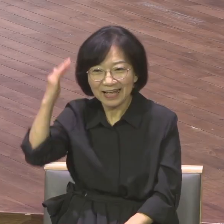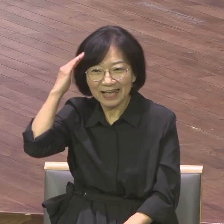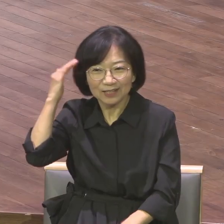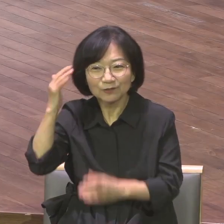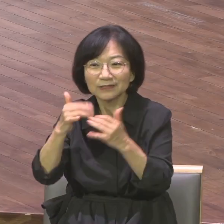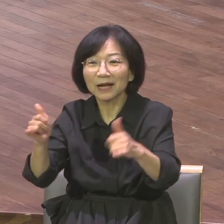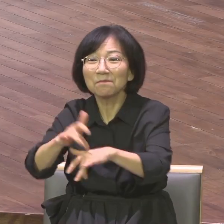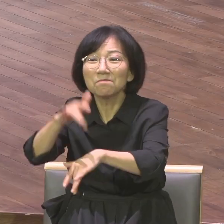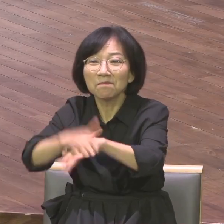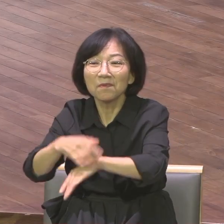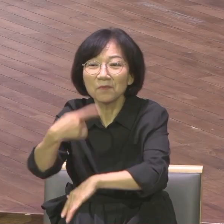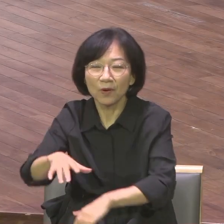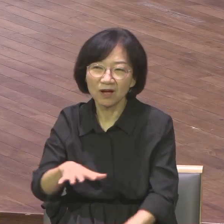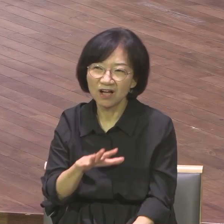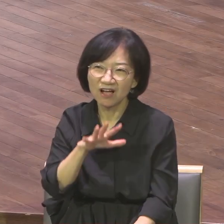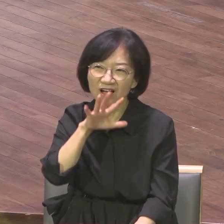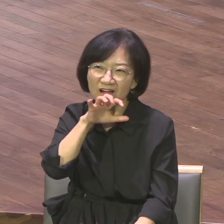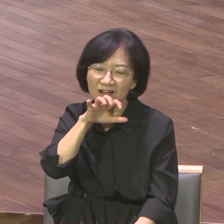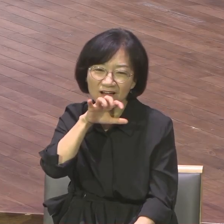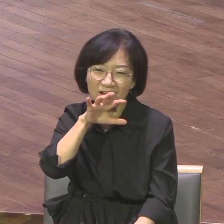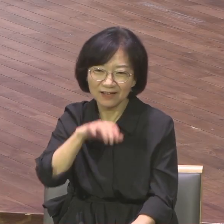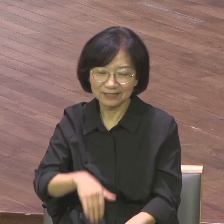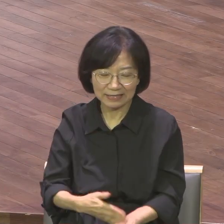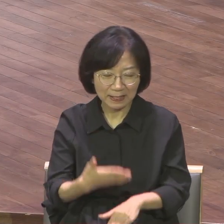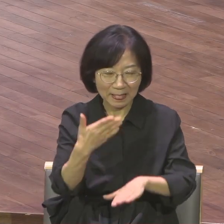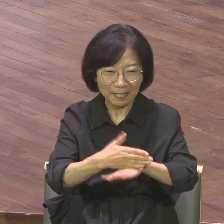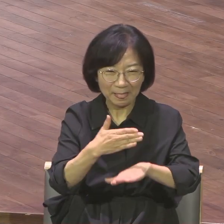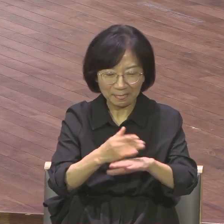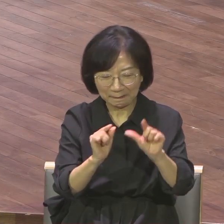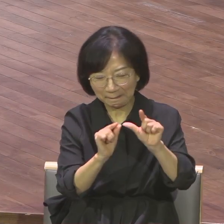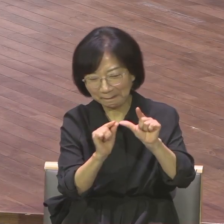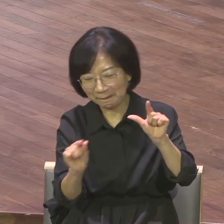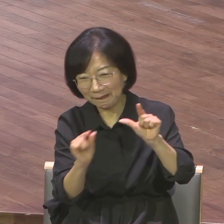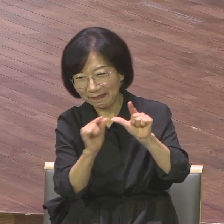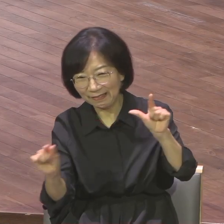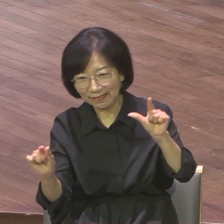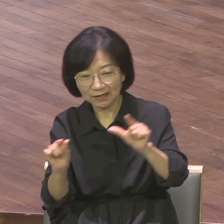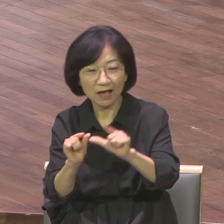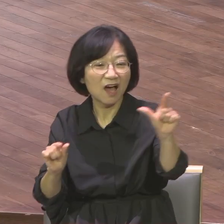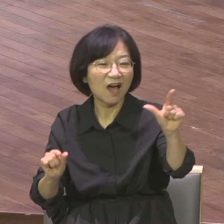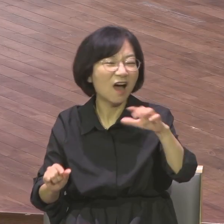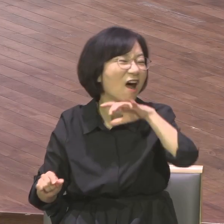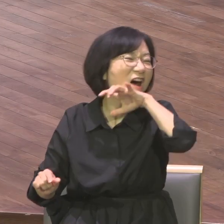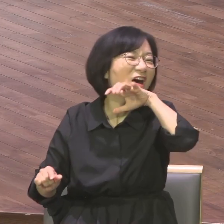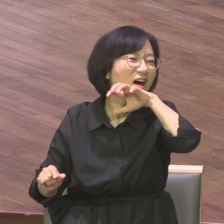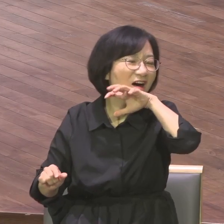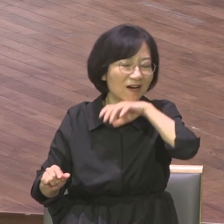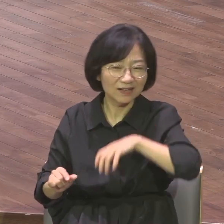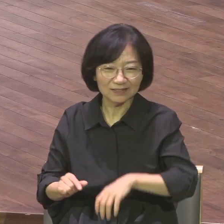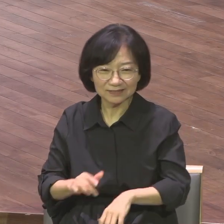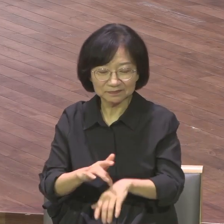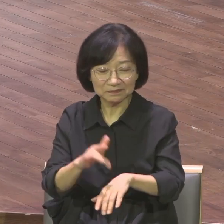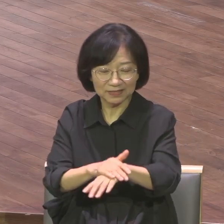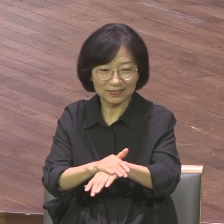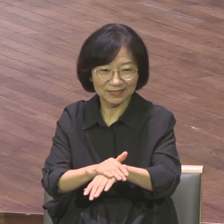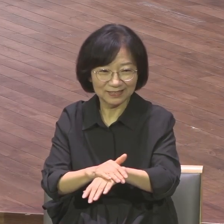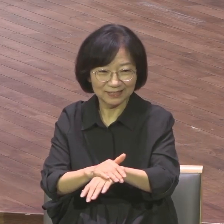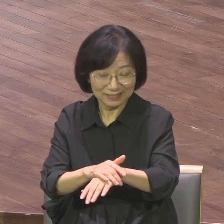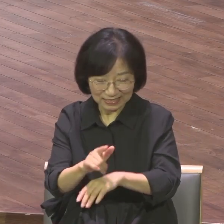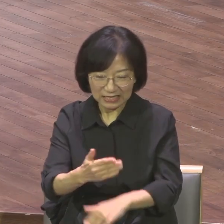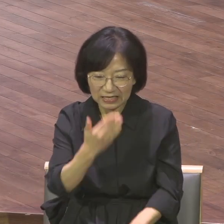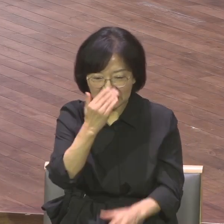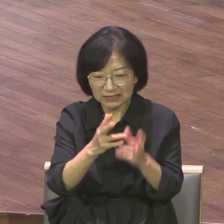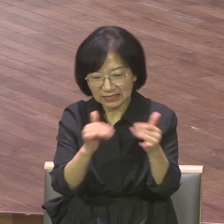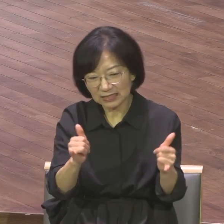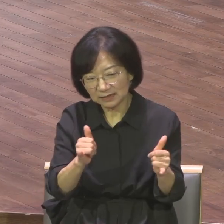불평 원망. 감사하라는 마음은 별로 없고 거의 불평 원망. 이스라엘 백성들은 이런